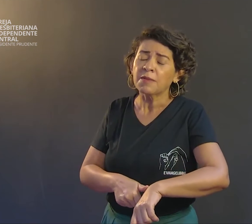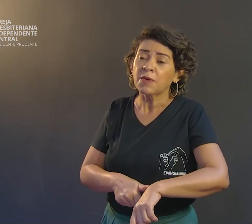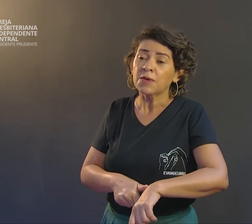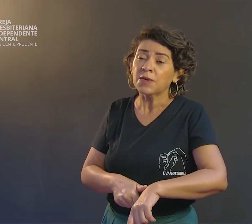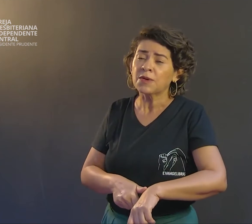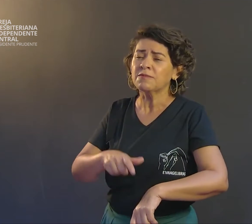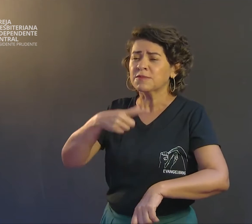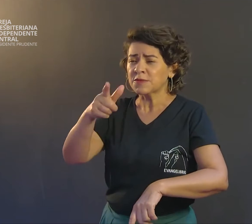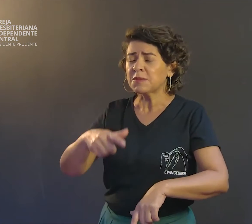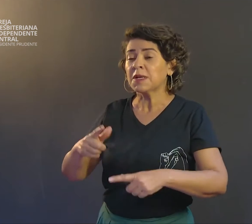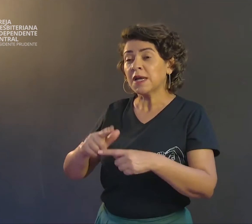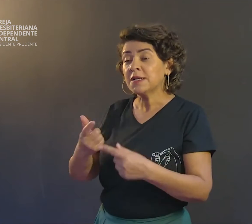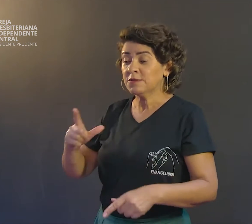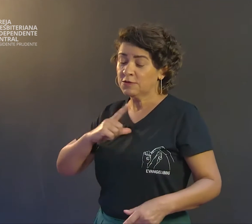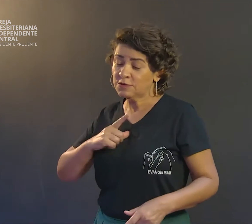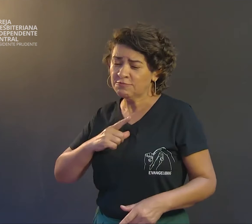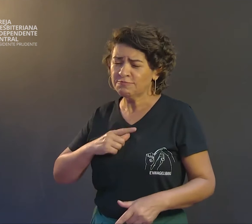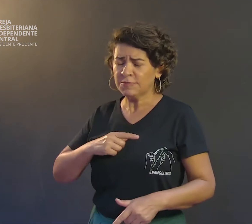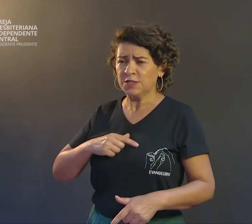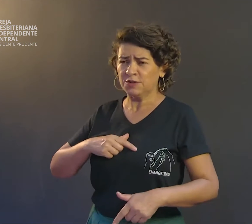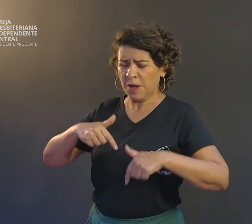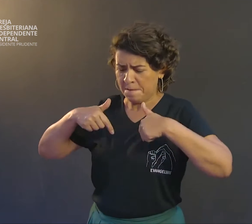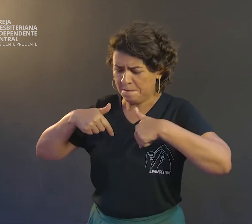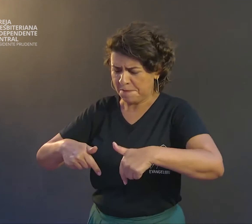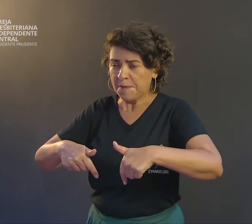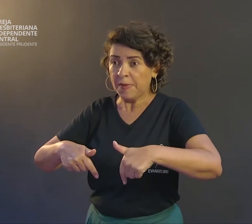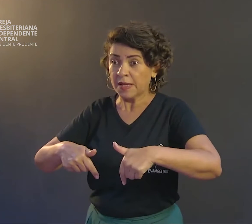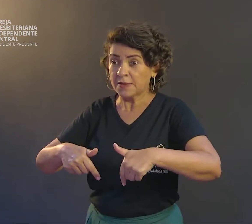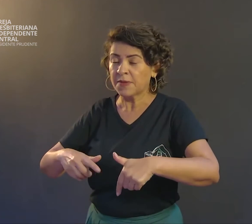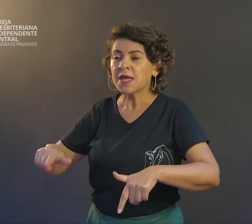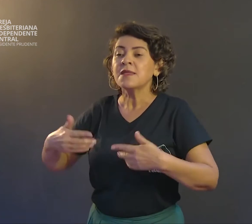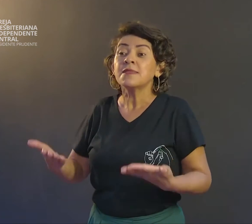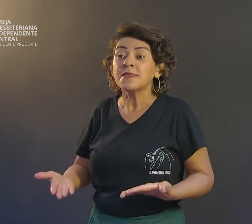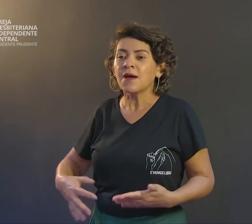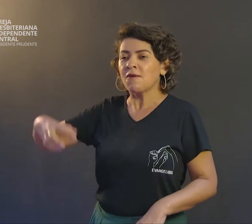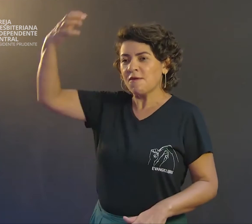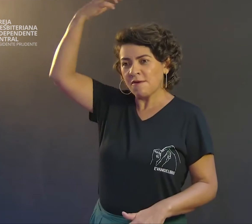para acontecer, Saul decidiu realizar um sacrifício por conta própria.